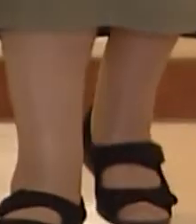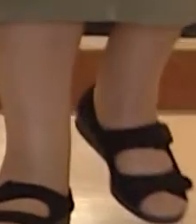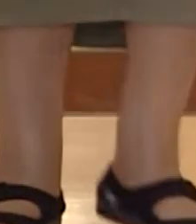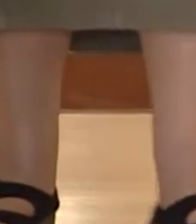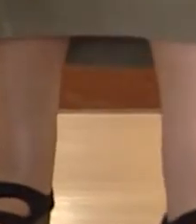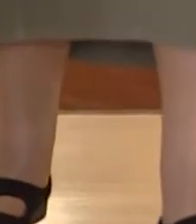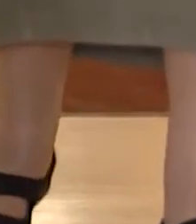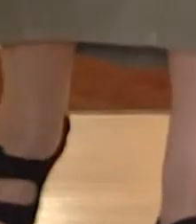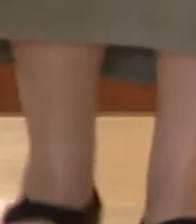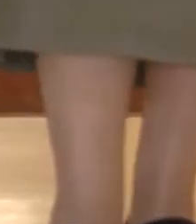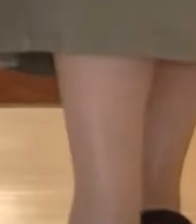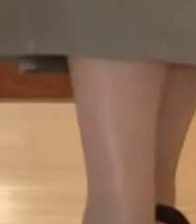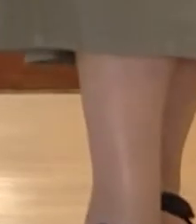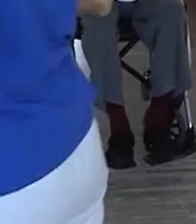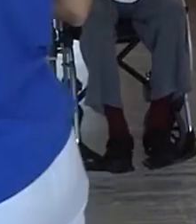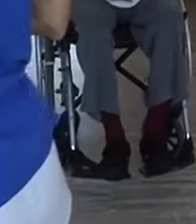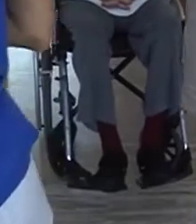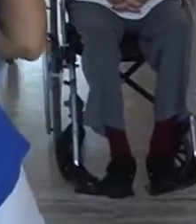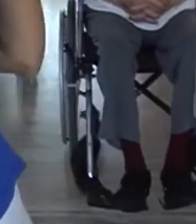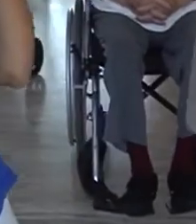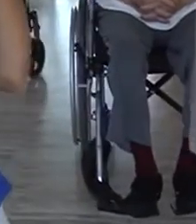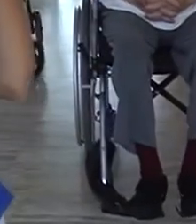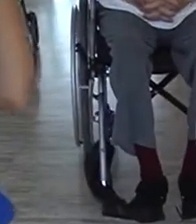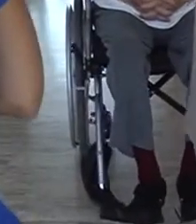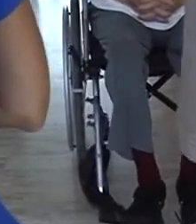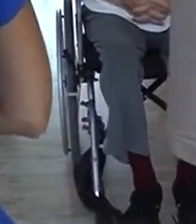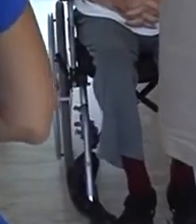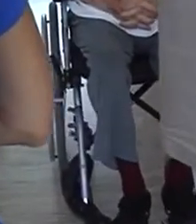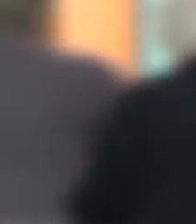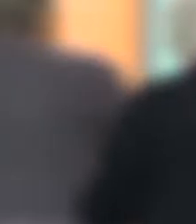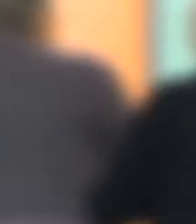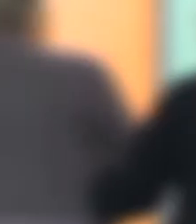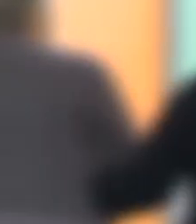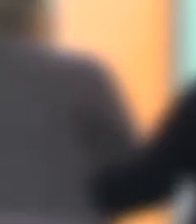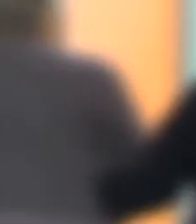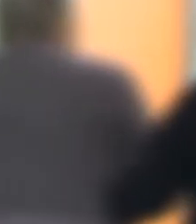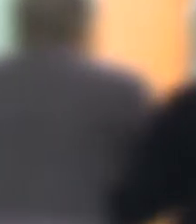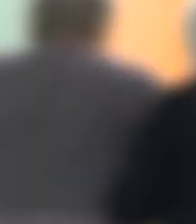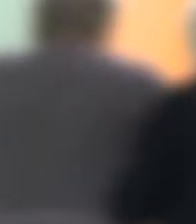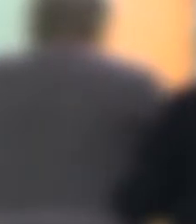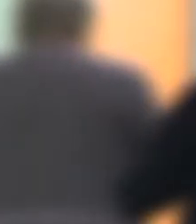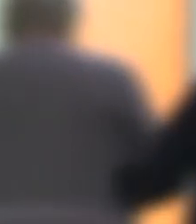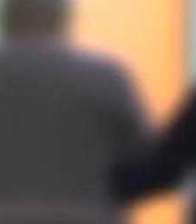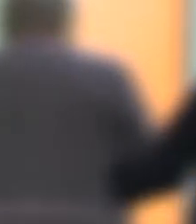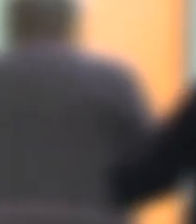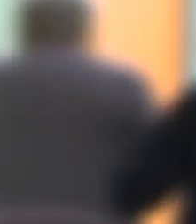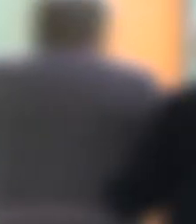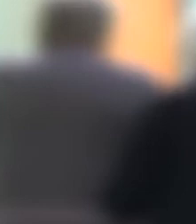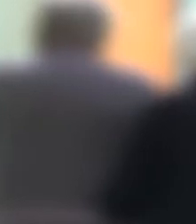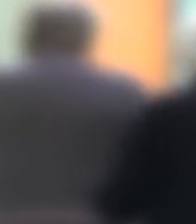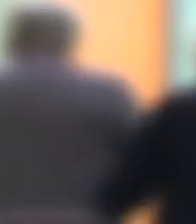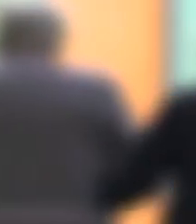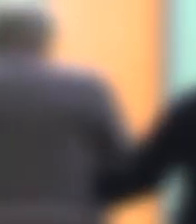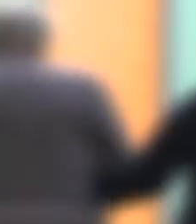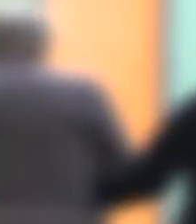Su 30.501 dipendenti delle case di riposo è stata verificata l'eventuale positività a